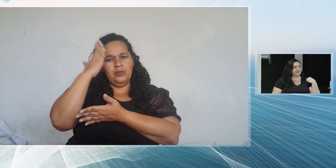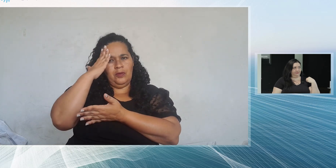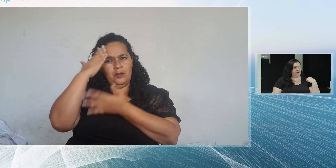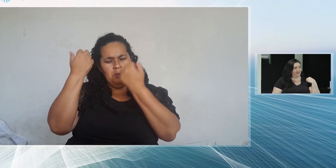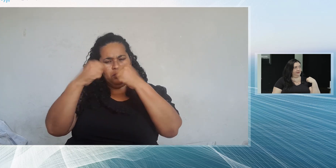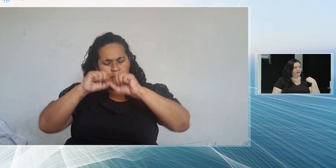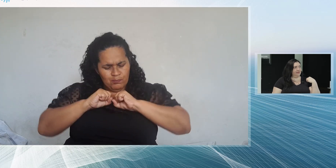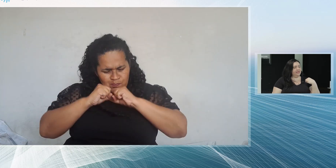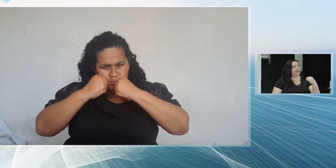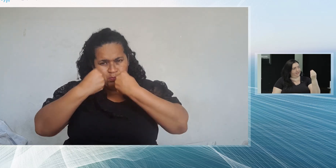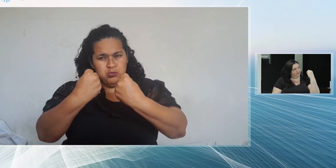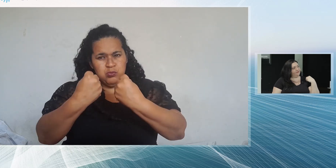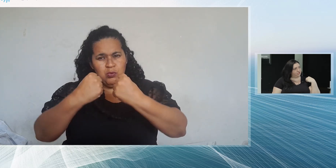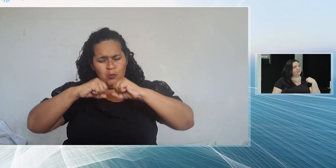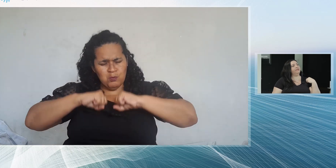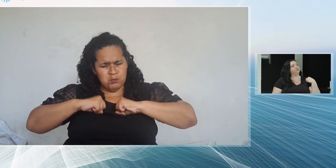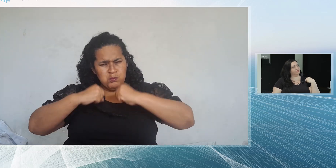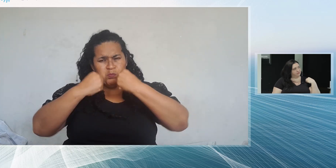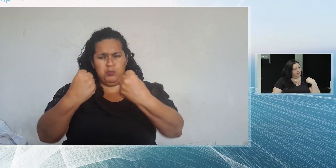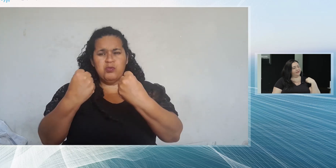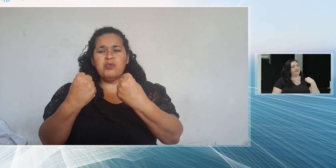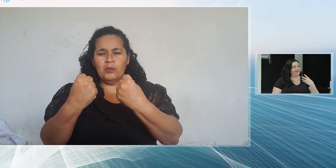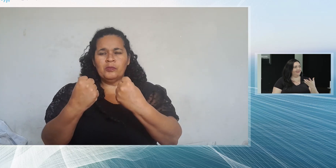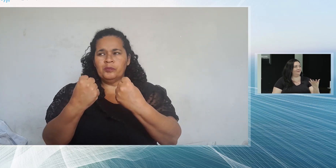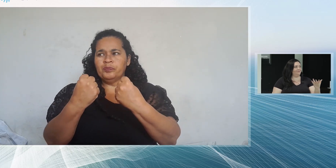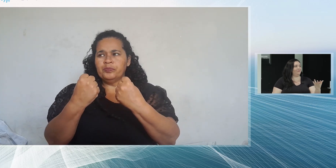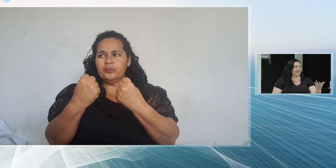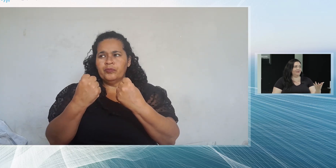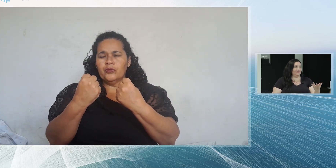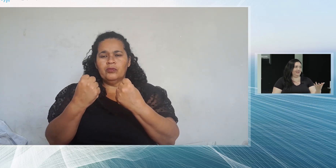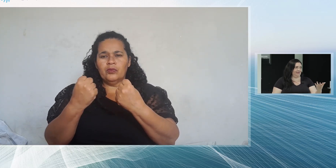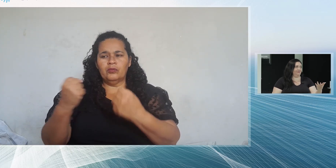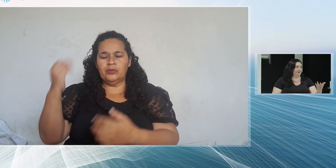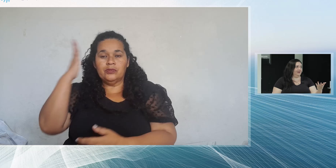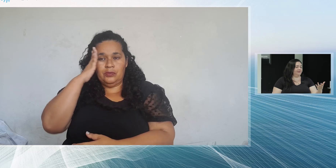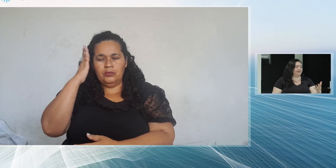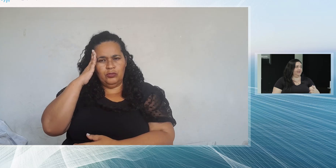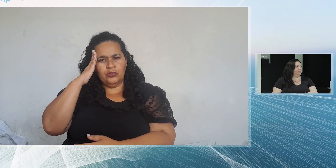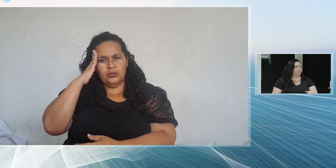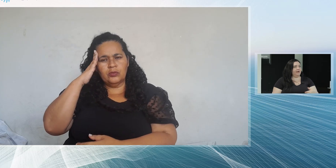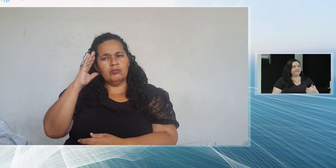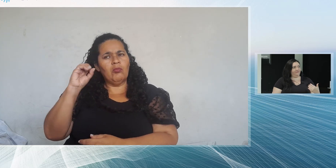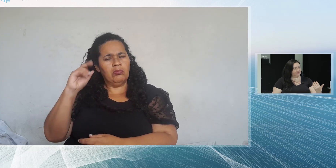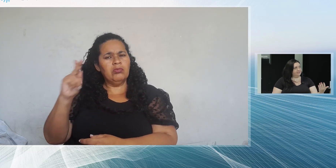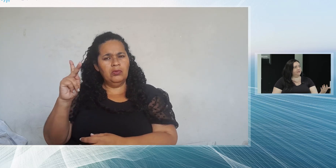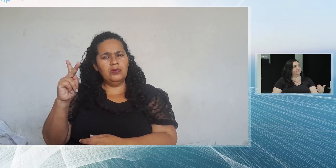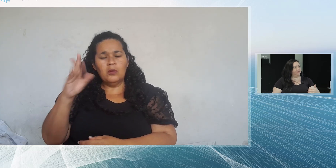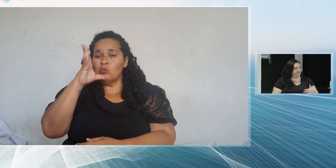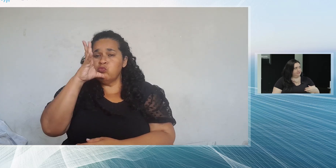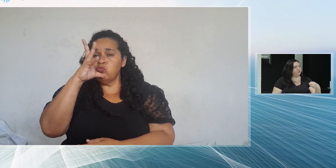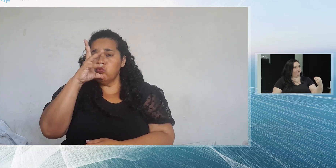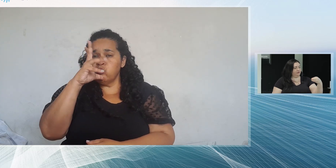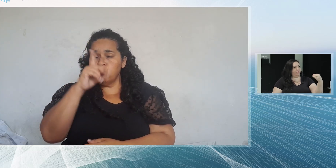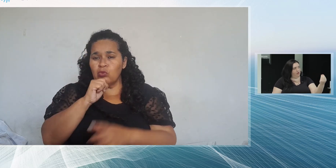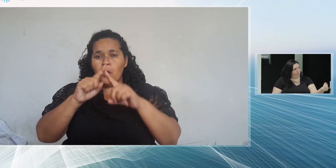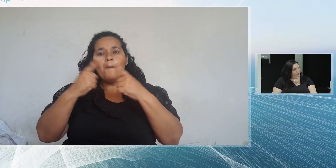a limitação dela e ela investir nisso, né? E ela tá fazendo faculdade, olha que lindo, né? Se ela não procurar essa avaliação,